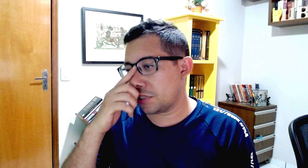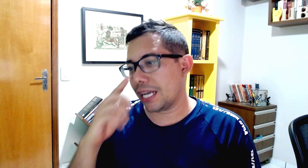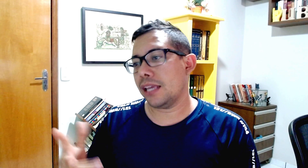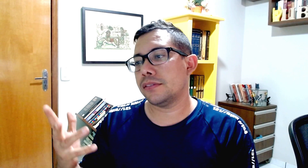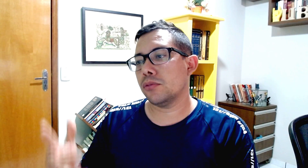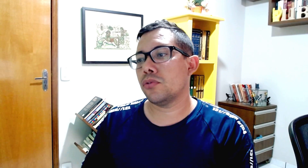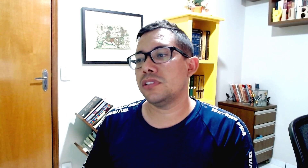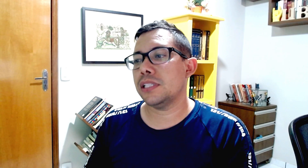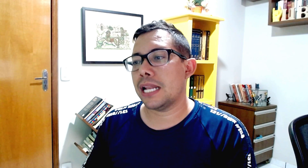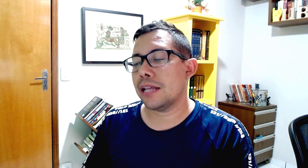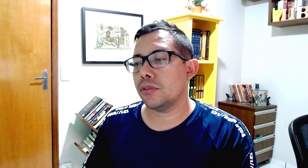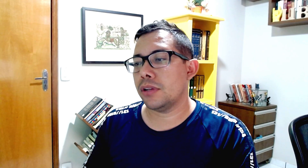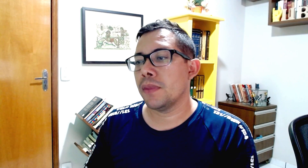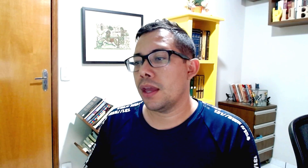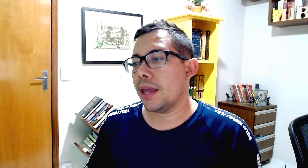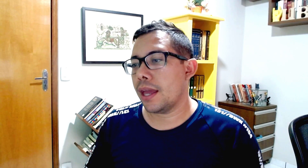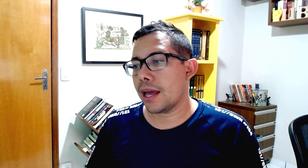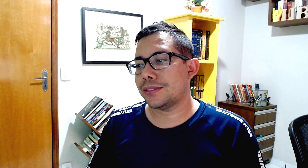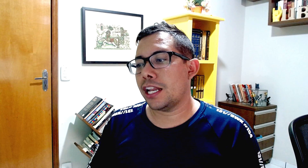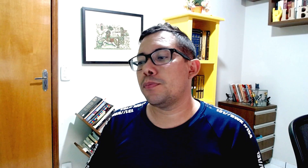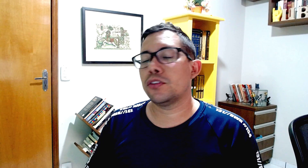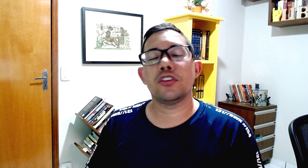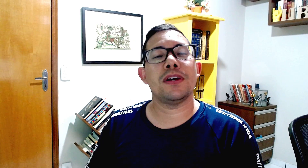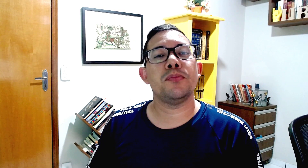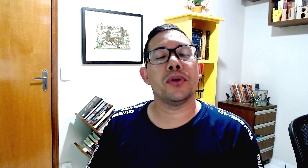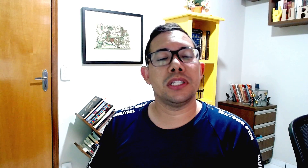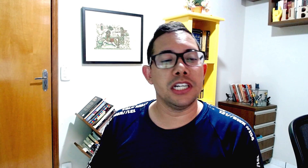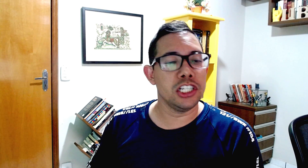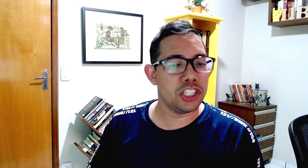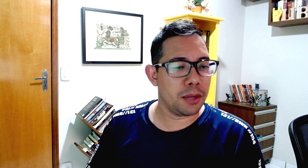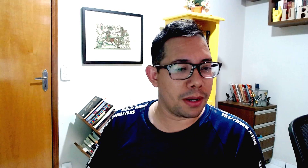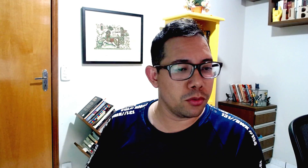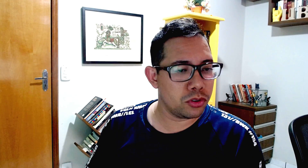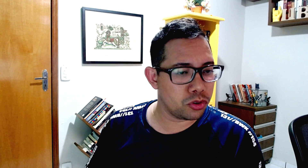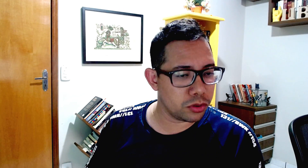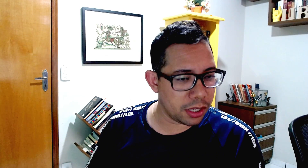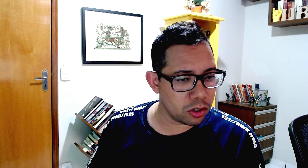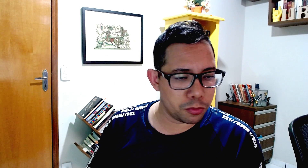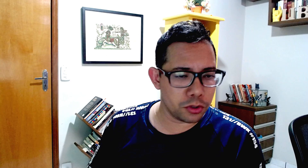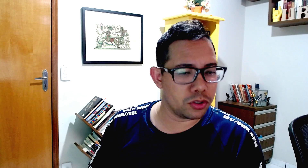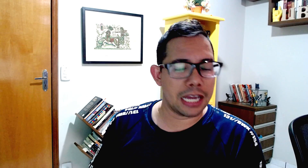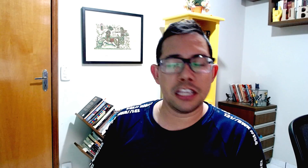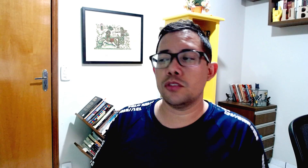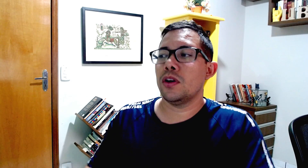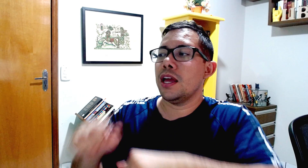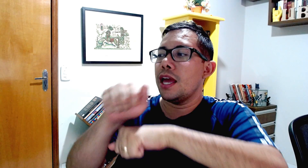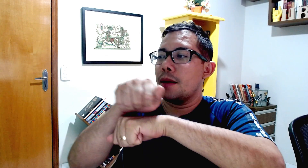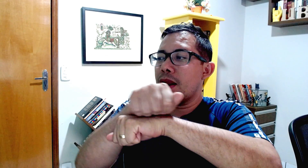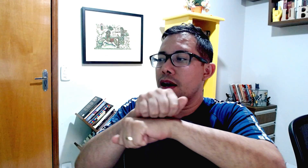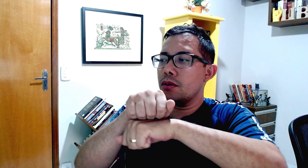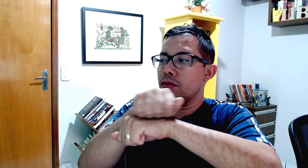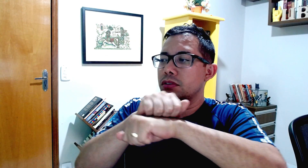lá, quem são considerados, né, as três pessoas mais importantes para muitos judeus, para o judaísmo? É Abraão,